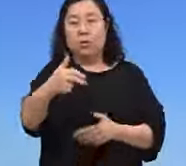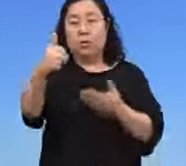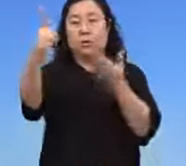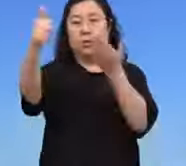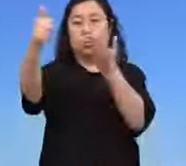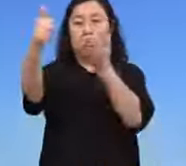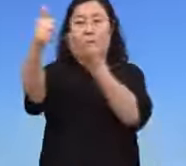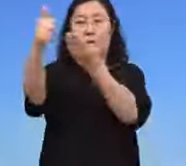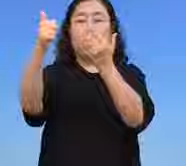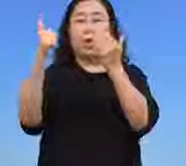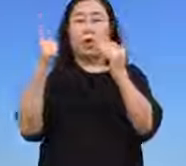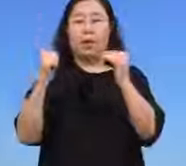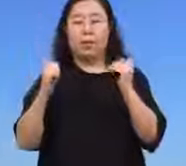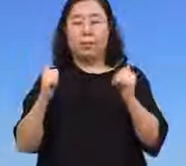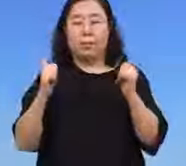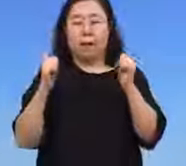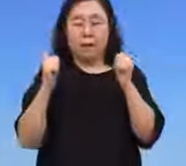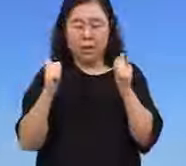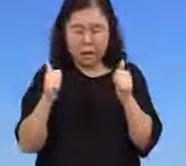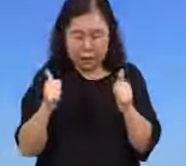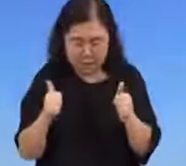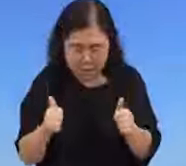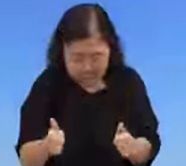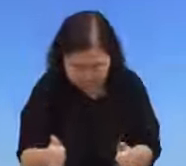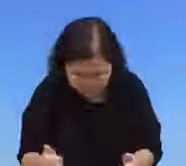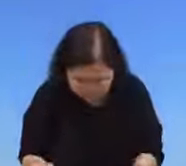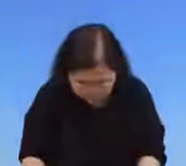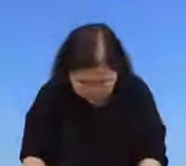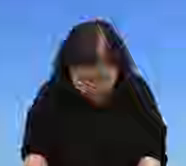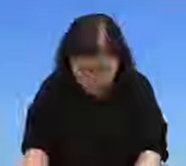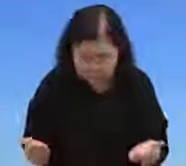주께 경배 드립니다.